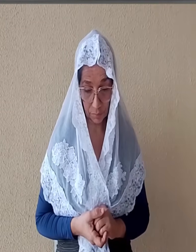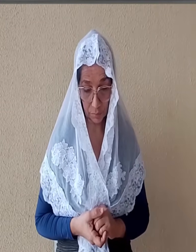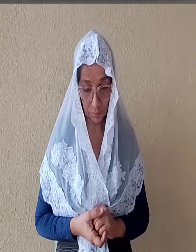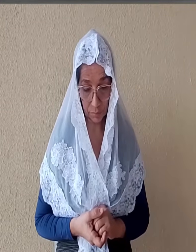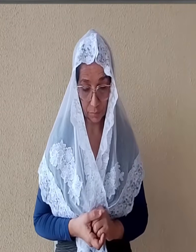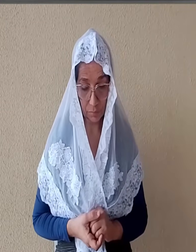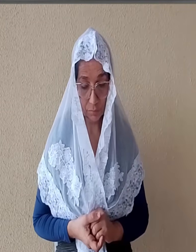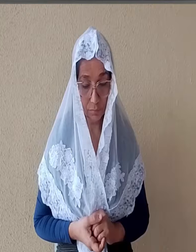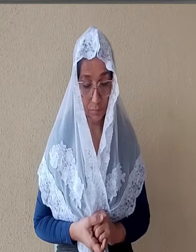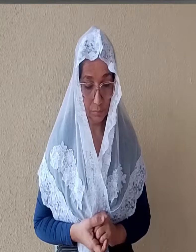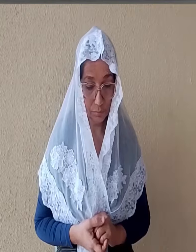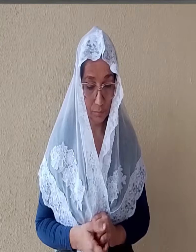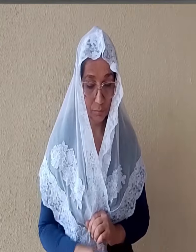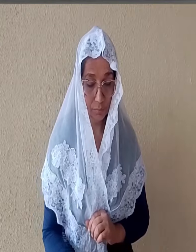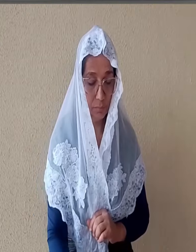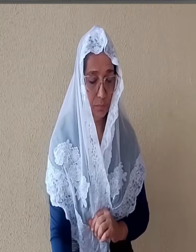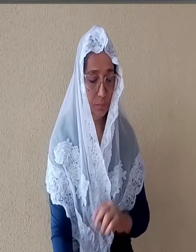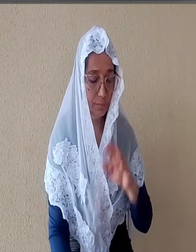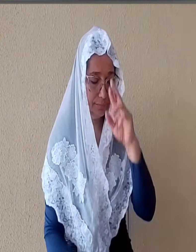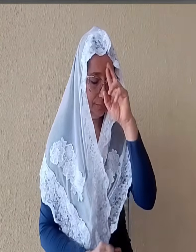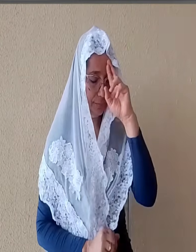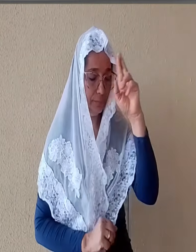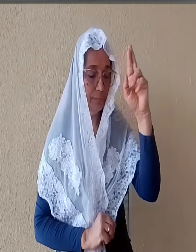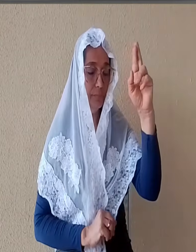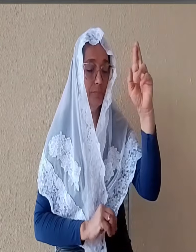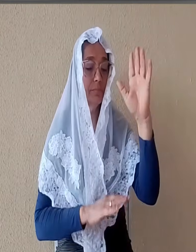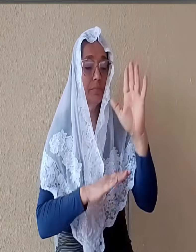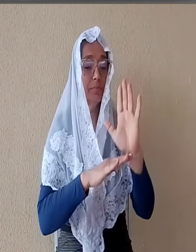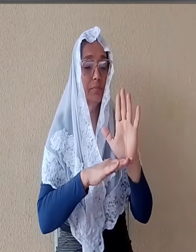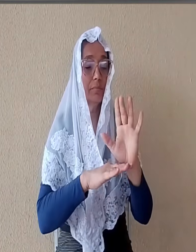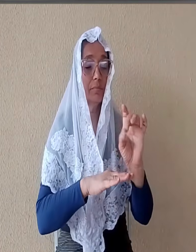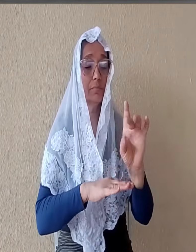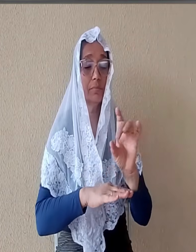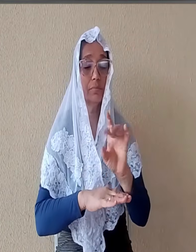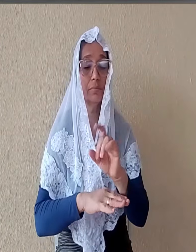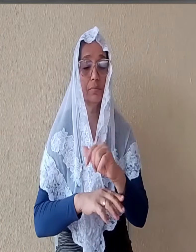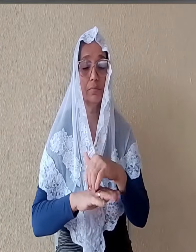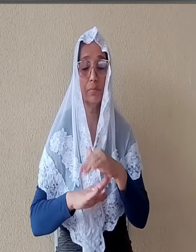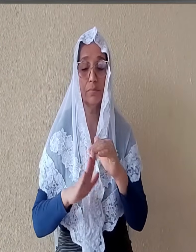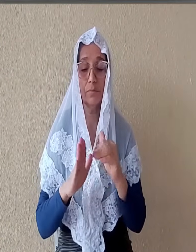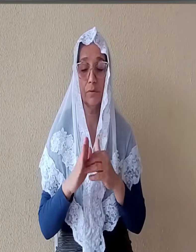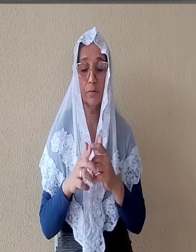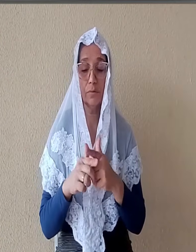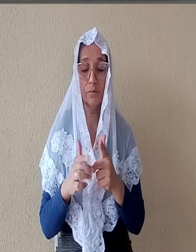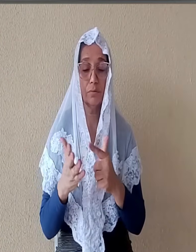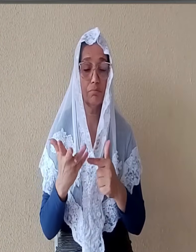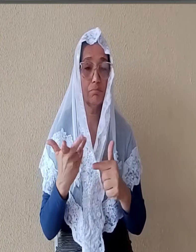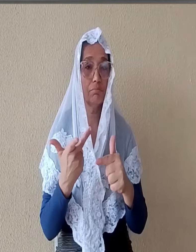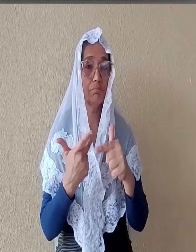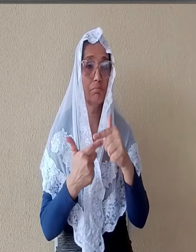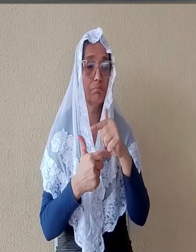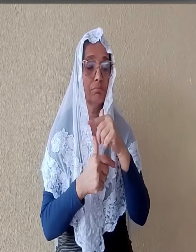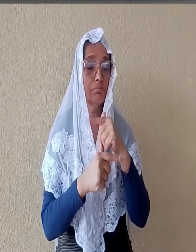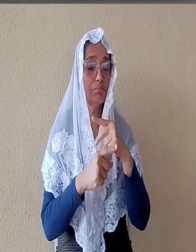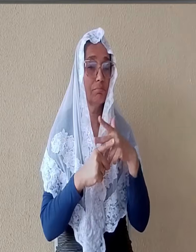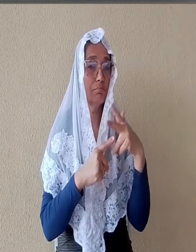tudo, Senhor. Graças te damos por Aleluia. Glória a em Deus. nome de teu Filho amado, Pai, Glória a Deus. intercede